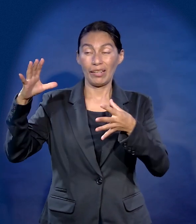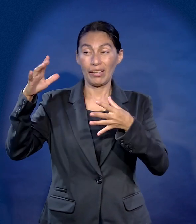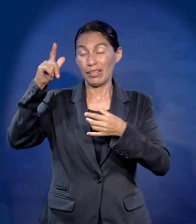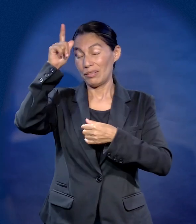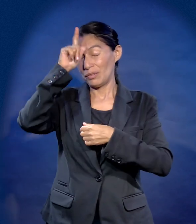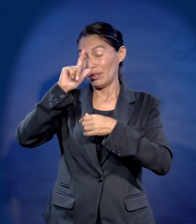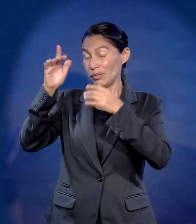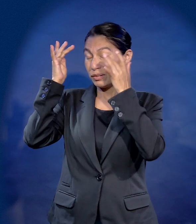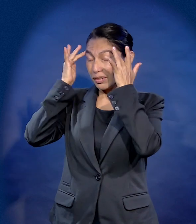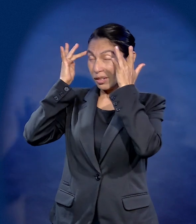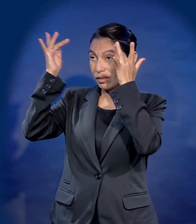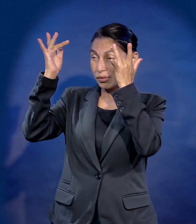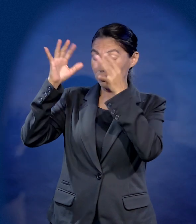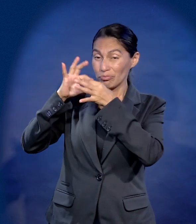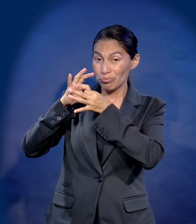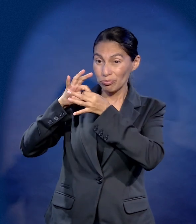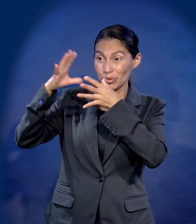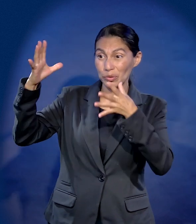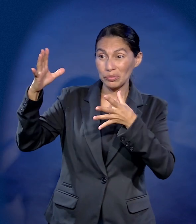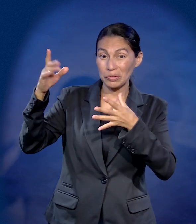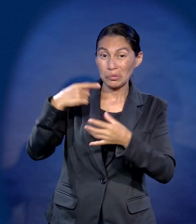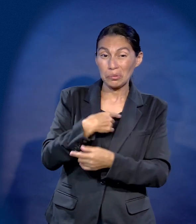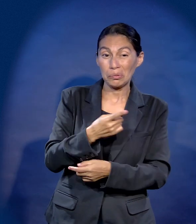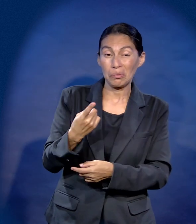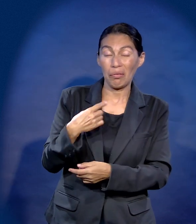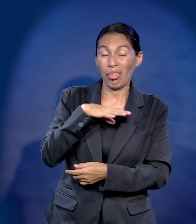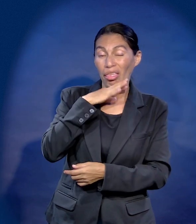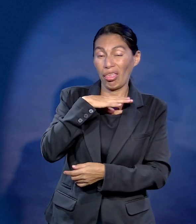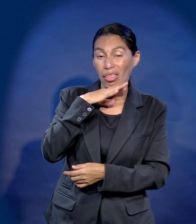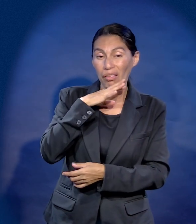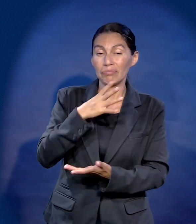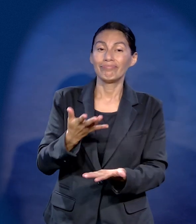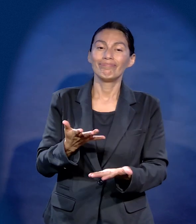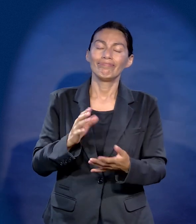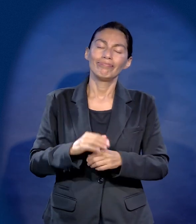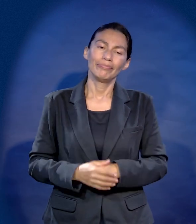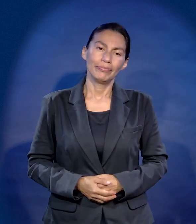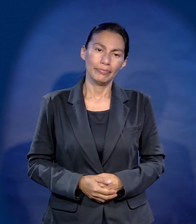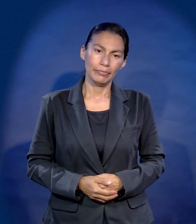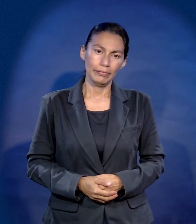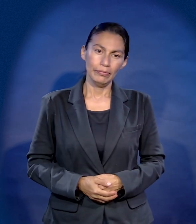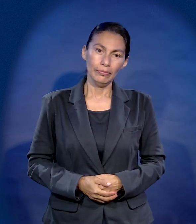hemos desactivado la guía del Espíritu Santo en nuestra vida y ni cuenta nos hemos dado.